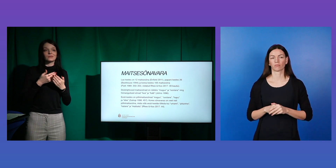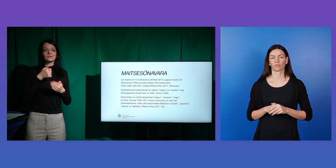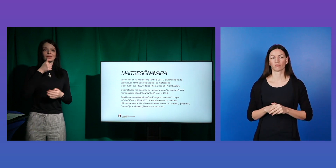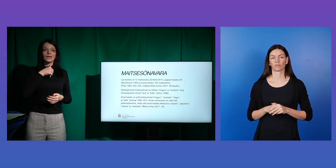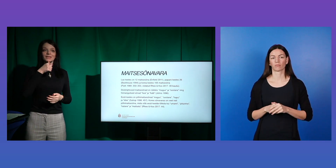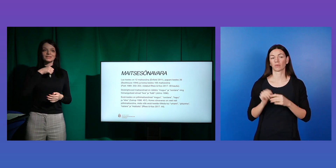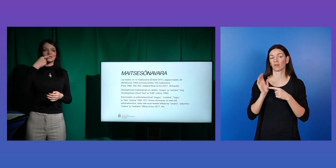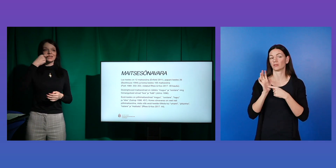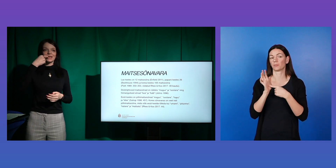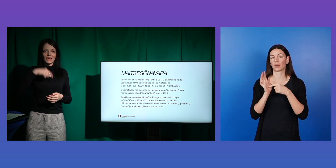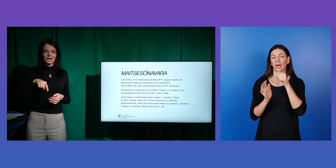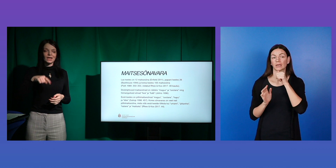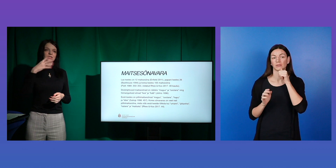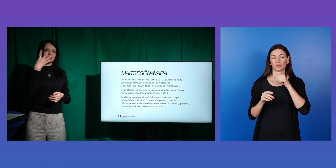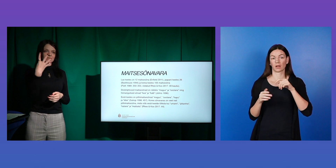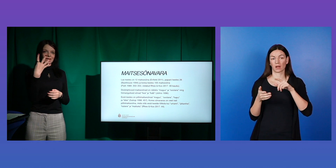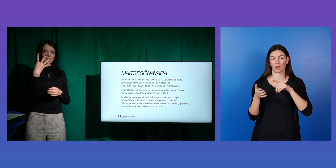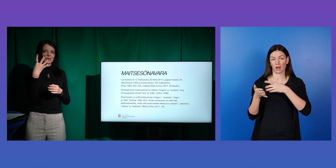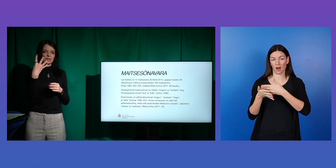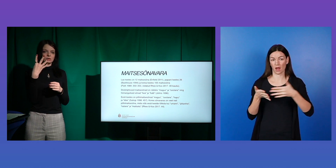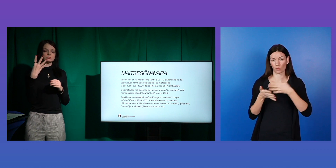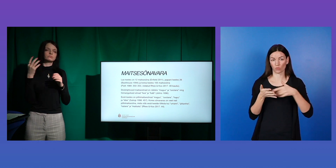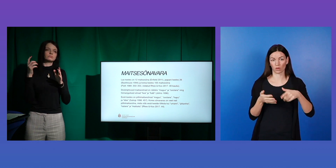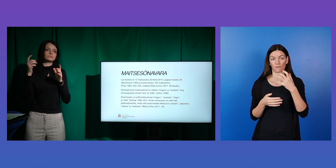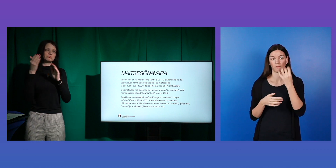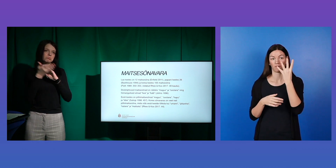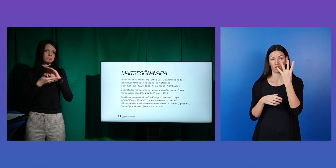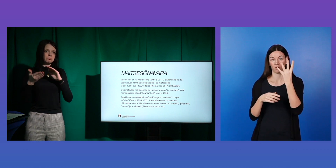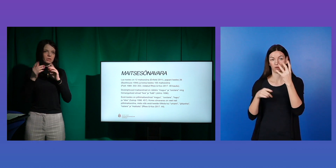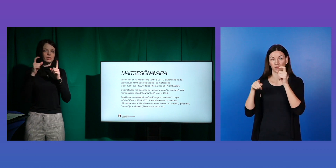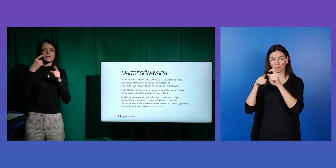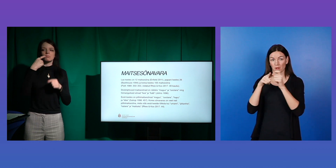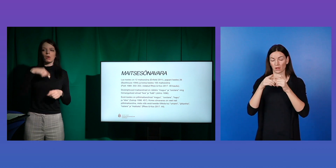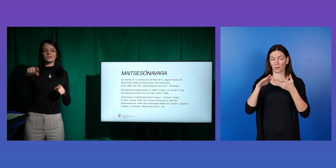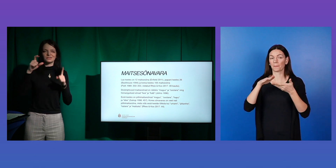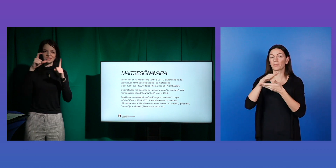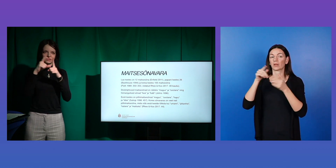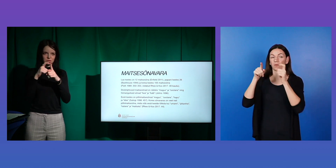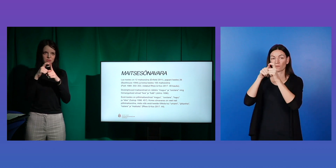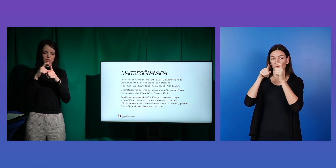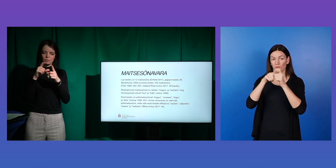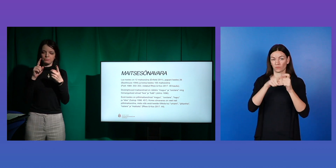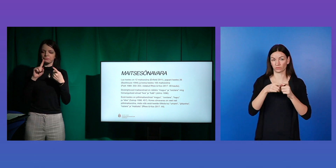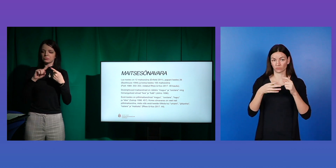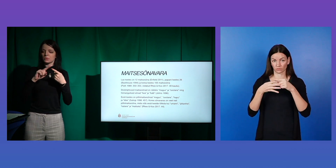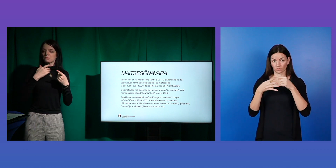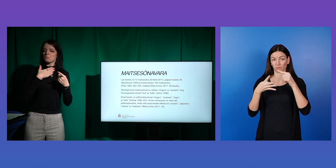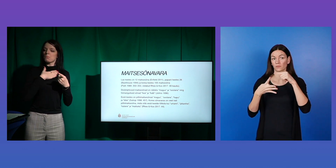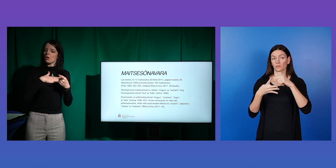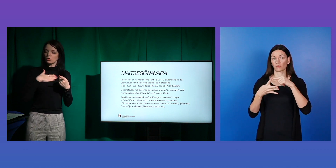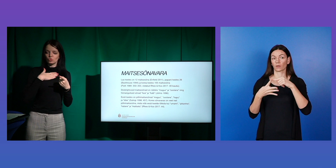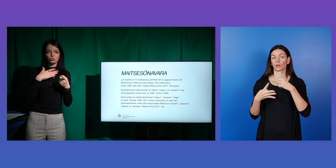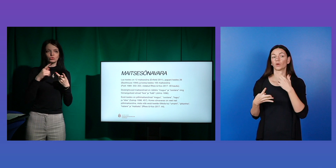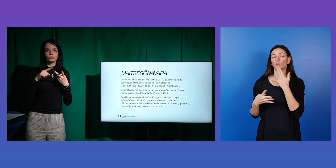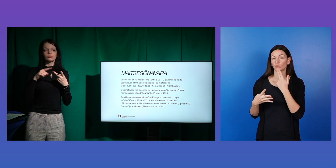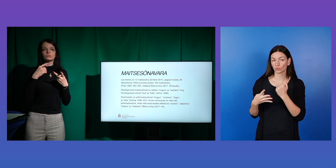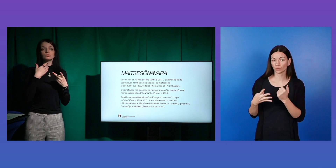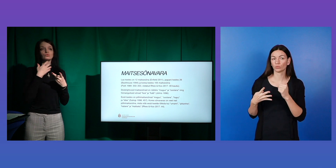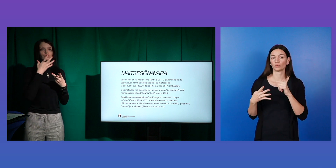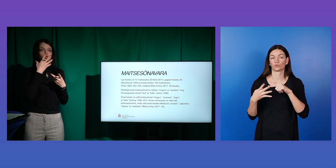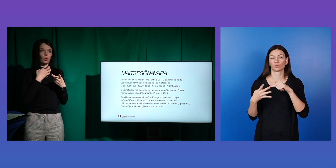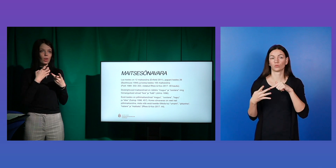maitsesõnad on enim levinud. Näiteks eesti keeles on 4 põhimaitsesõna.